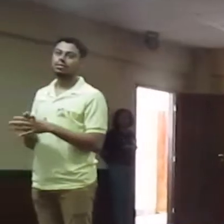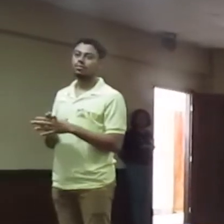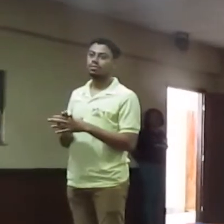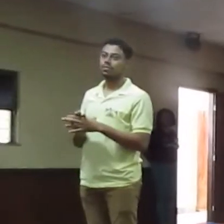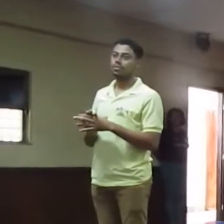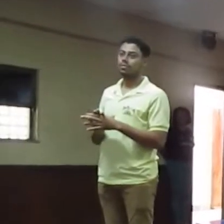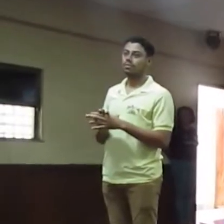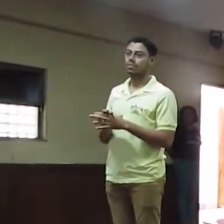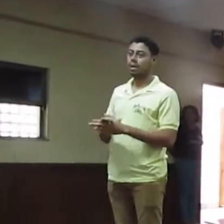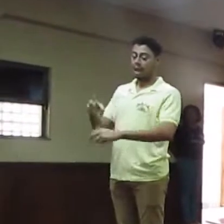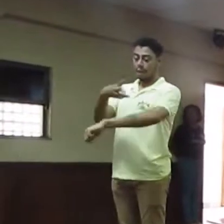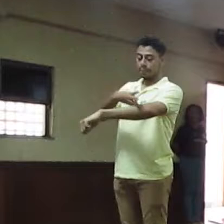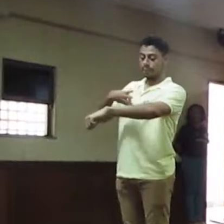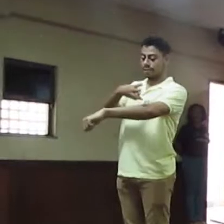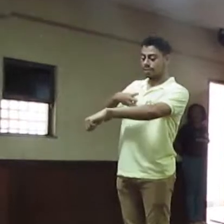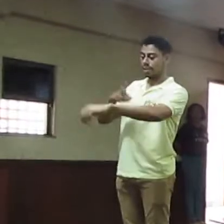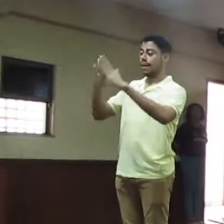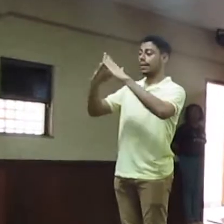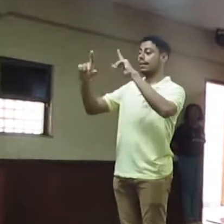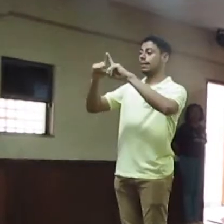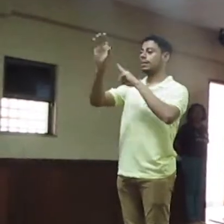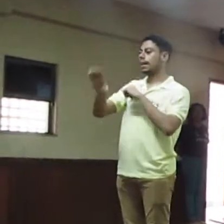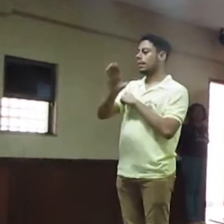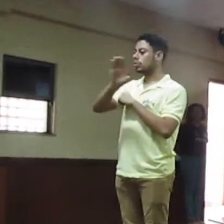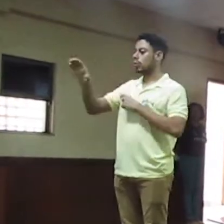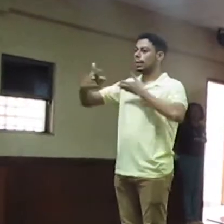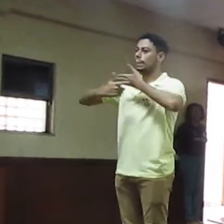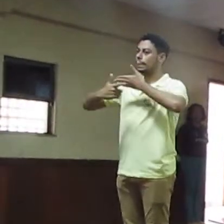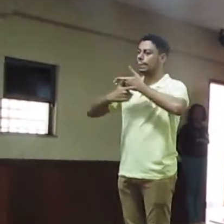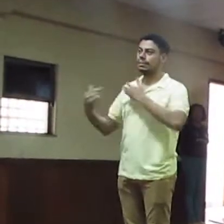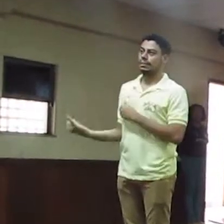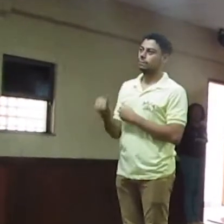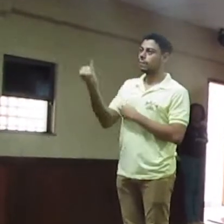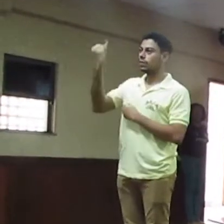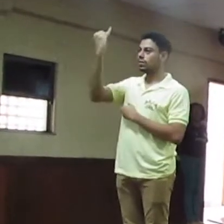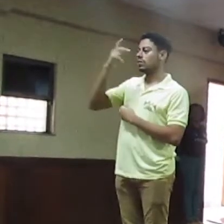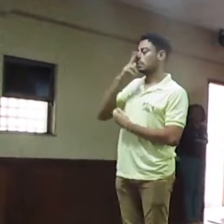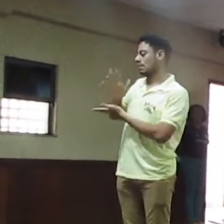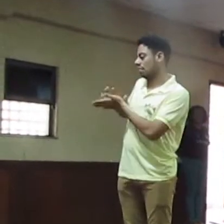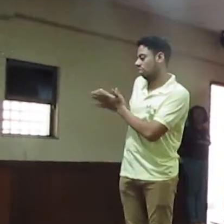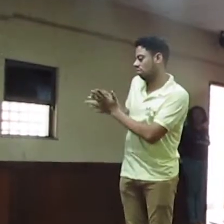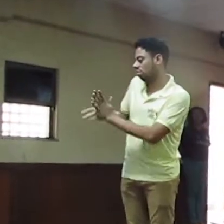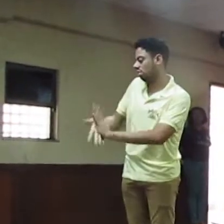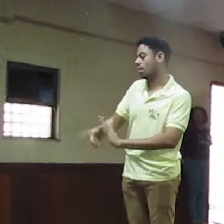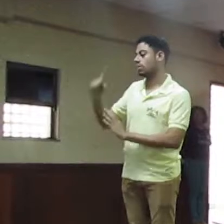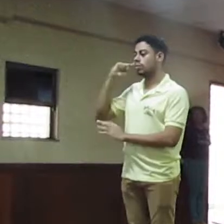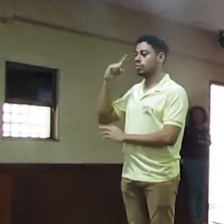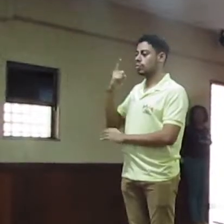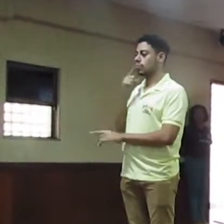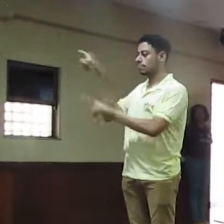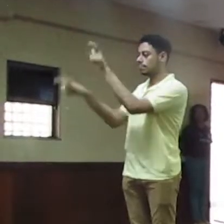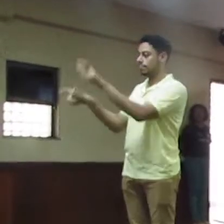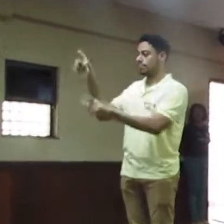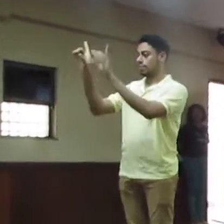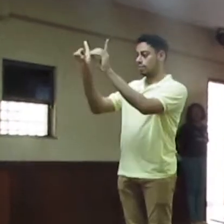Na Idade Média, a Igreja Católica teve um papel fundamental na discriminação no que se refere às pessoas